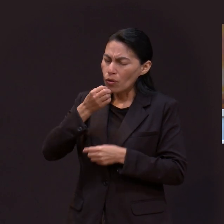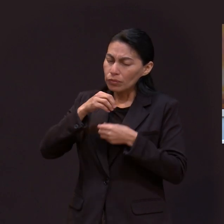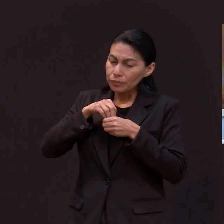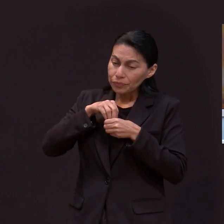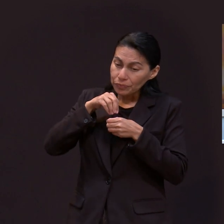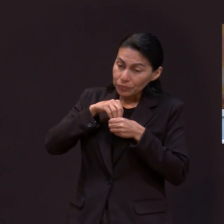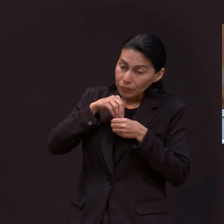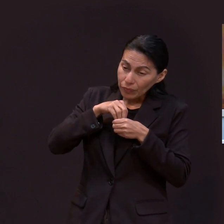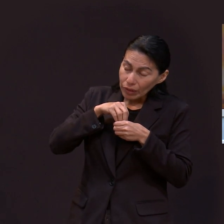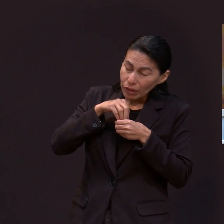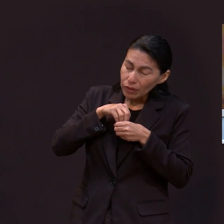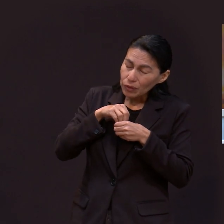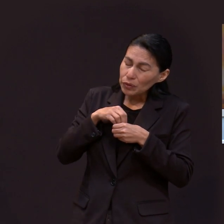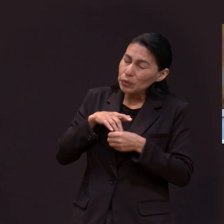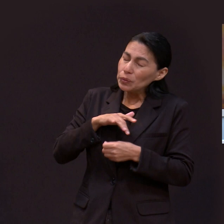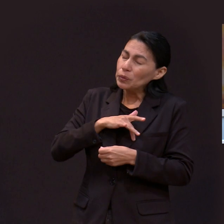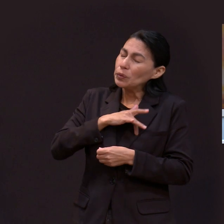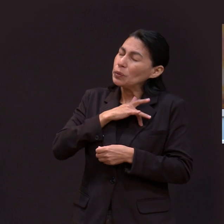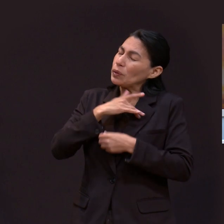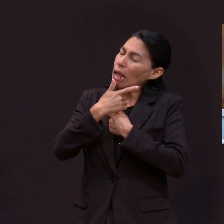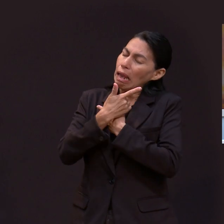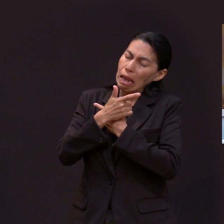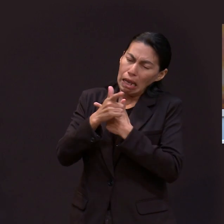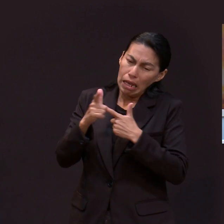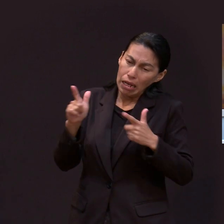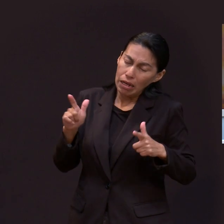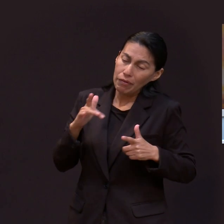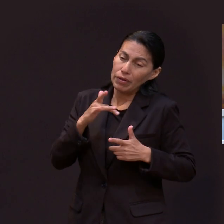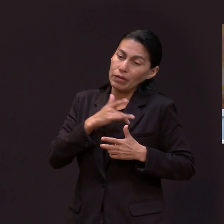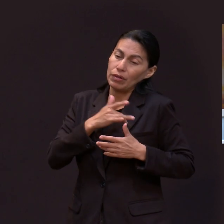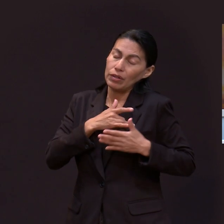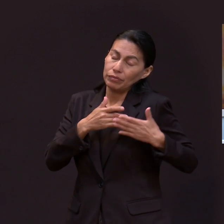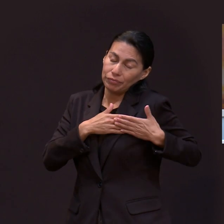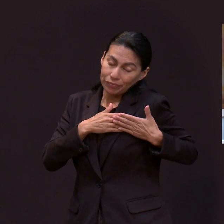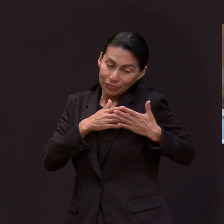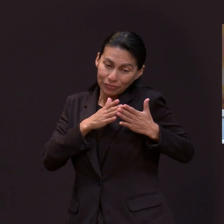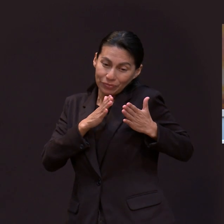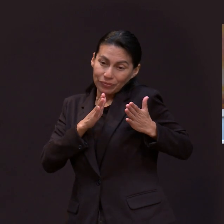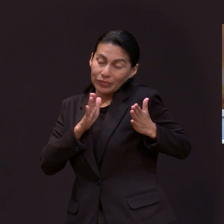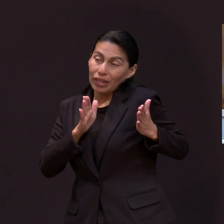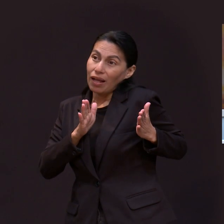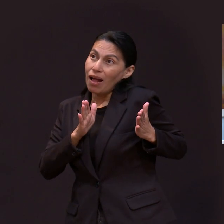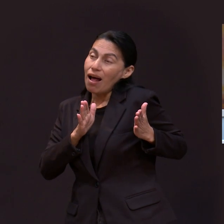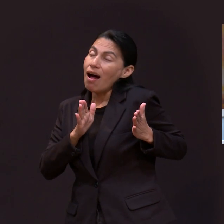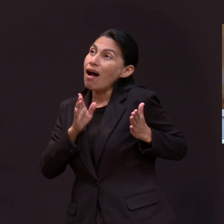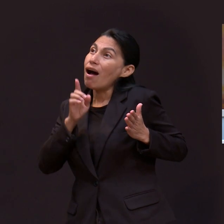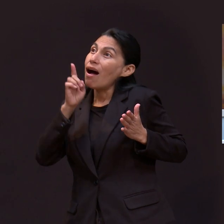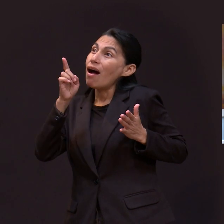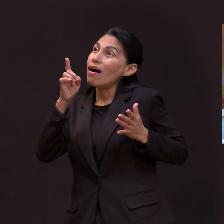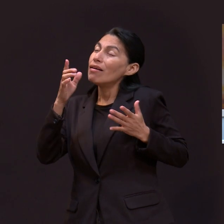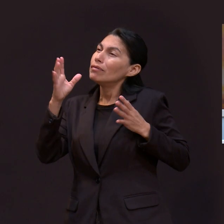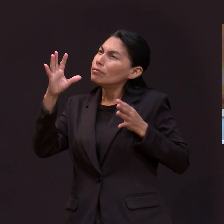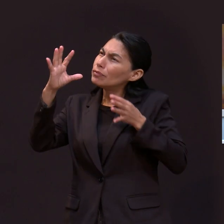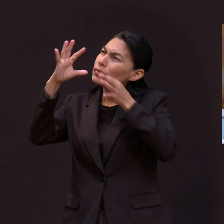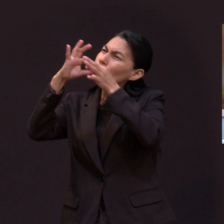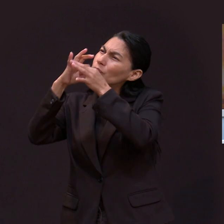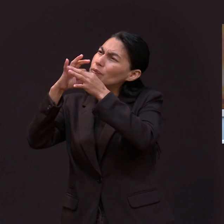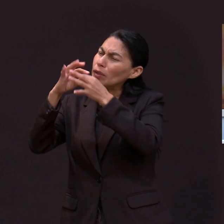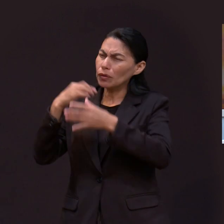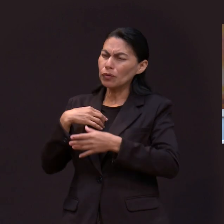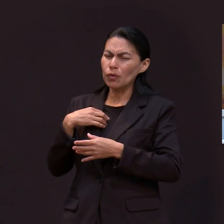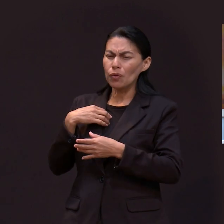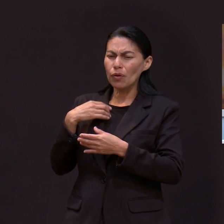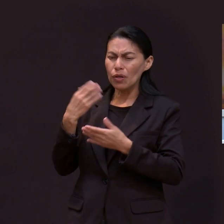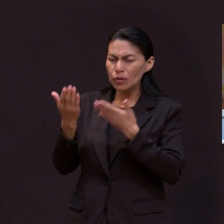privada donde yo puedo expresar sentir siento como este compren más